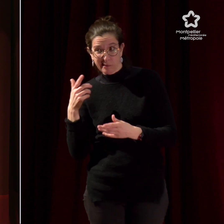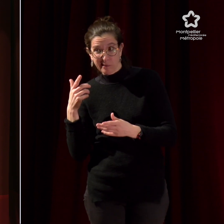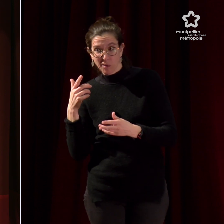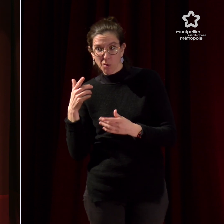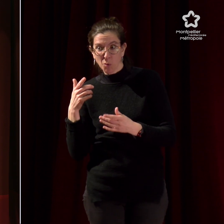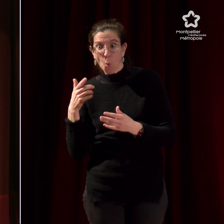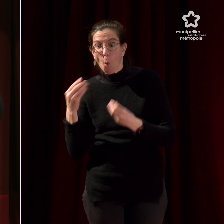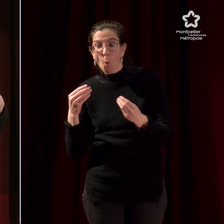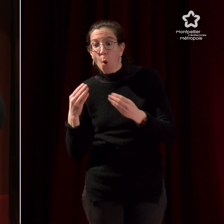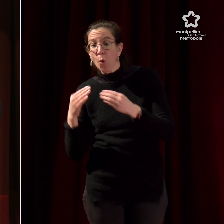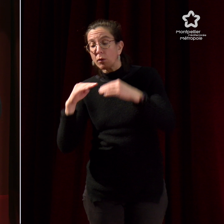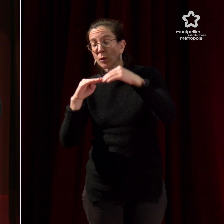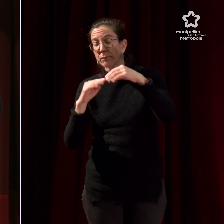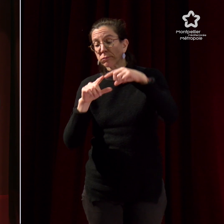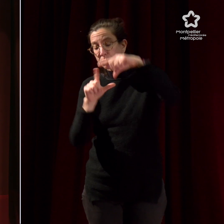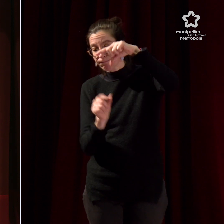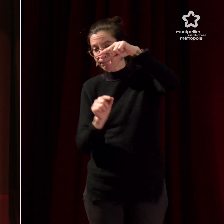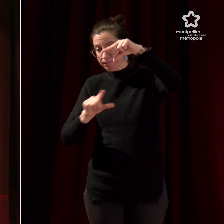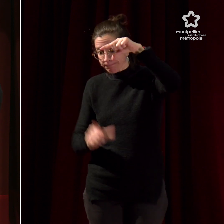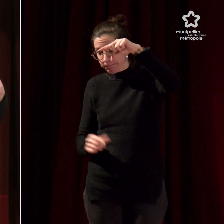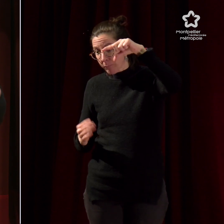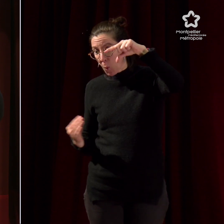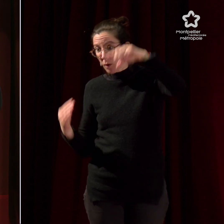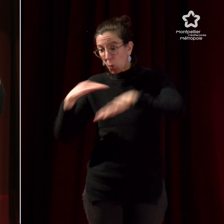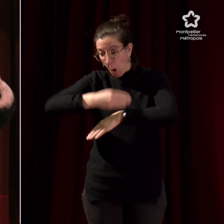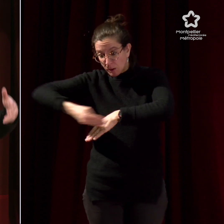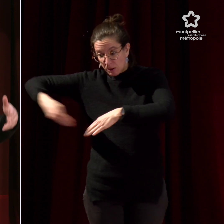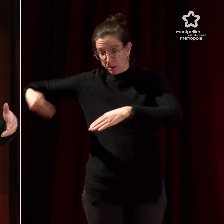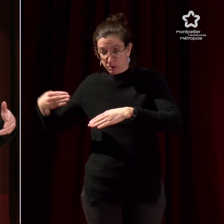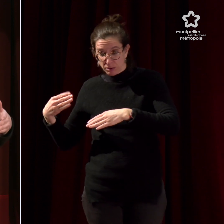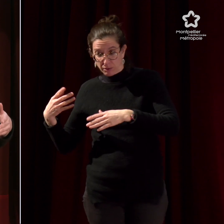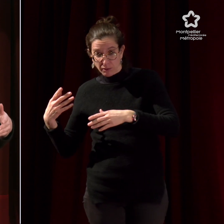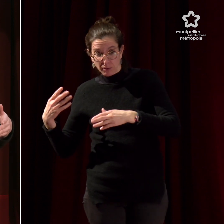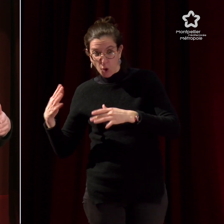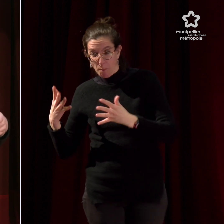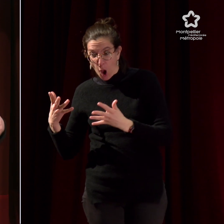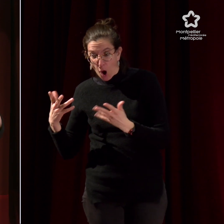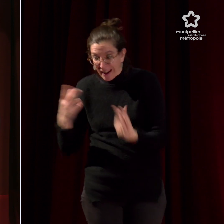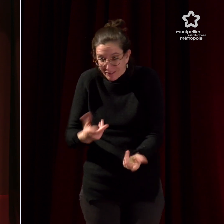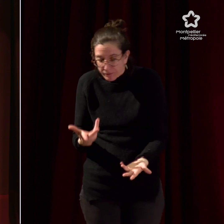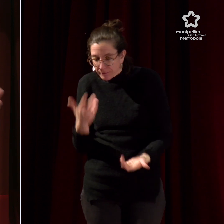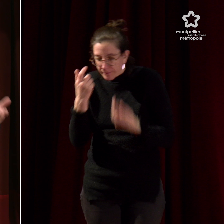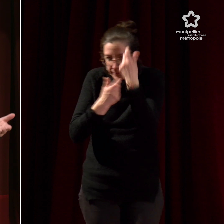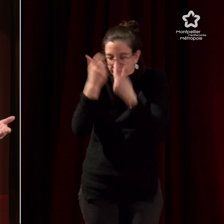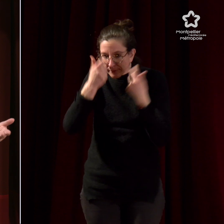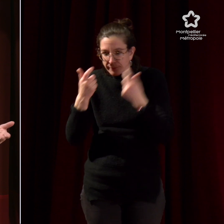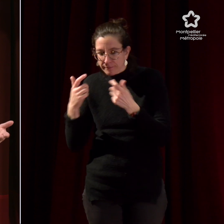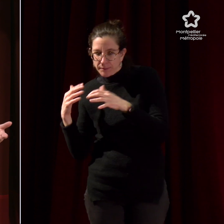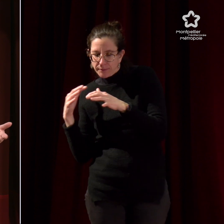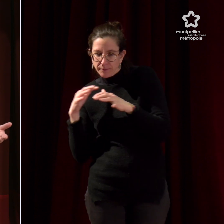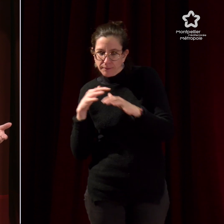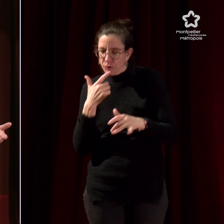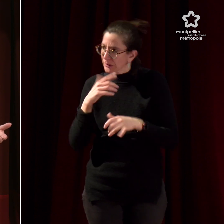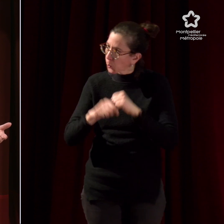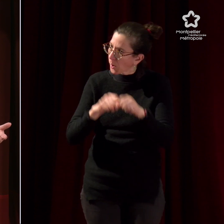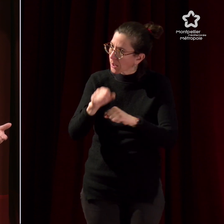dirais, plus rapide, parce que quelque part, entre guillemets, vous pouvez faire des sauts un peu plus lents sans trop